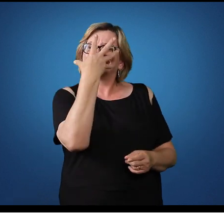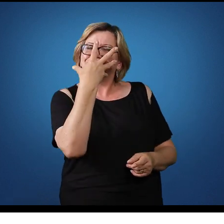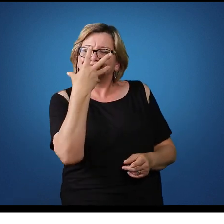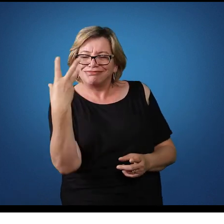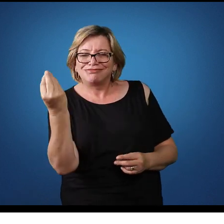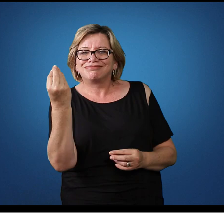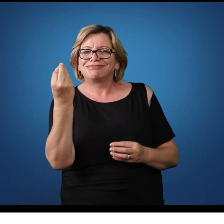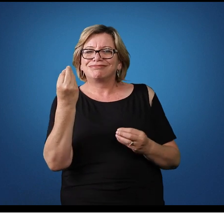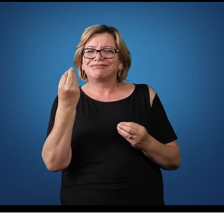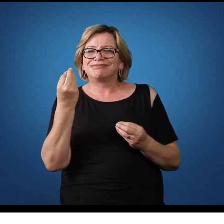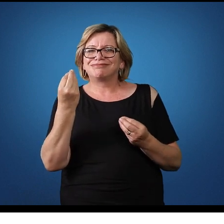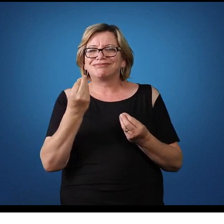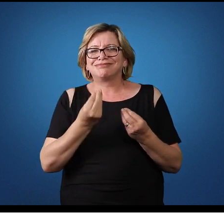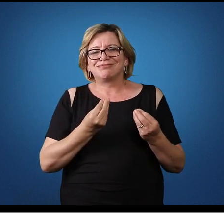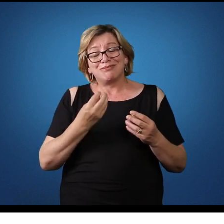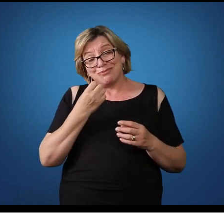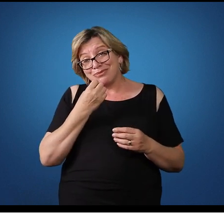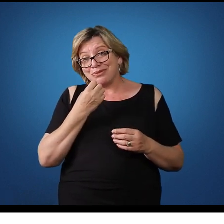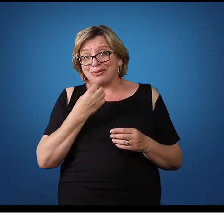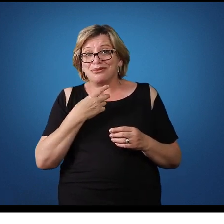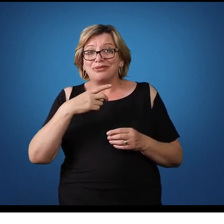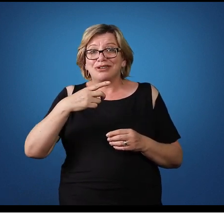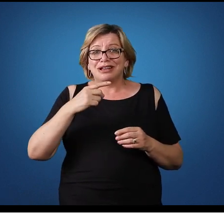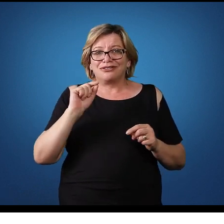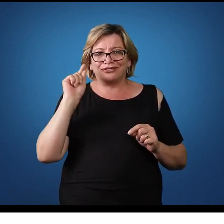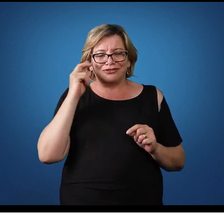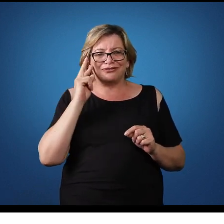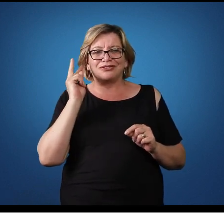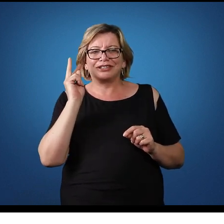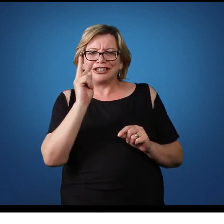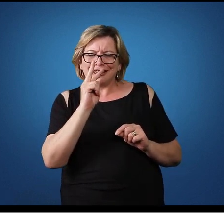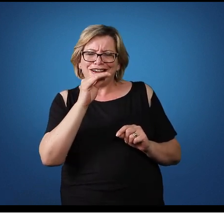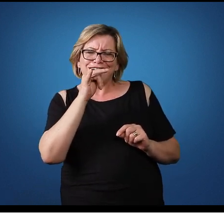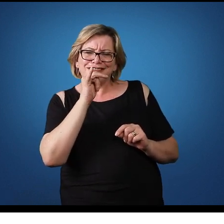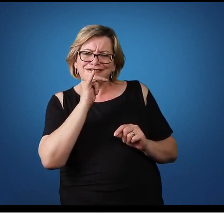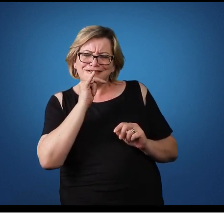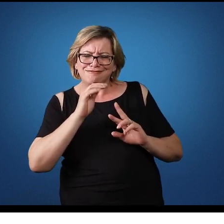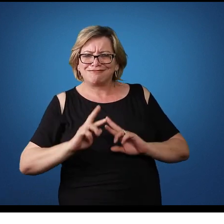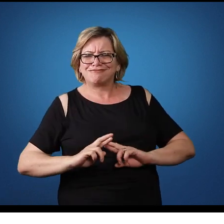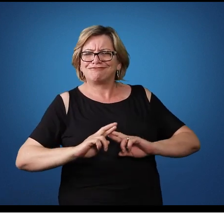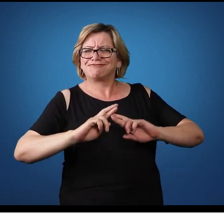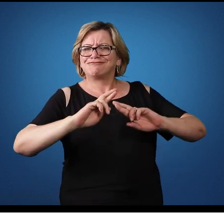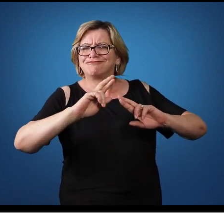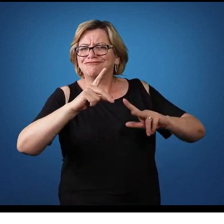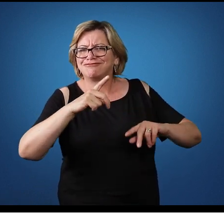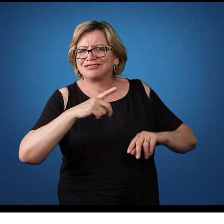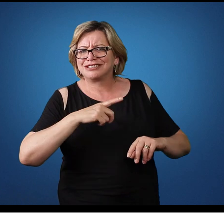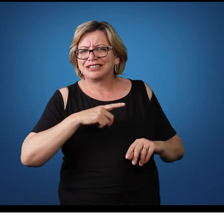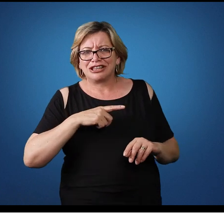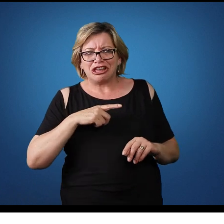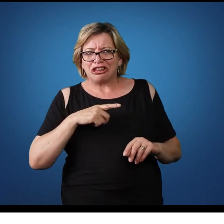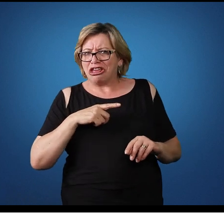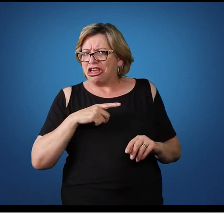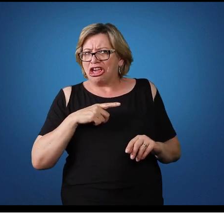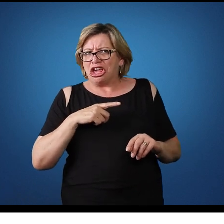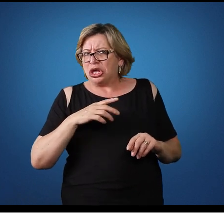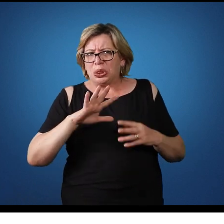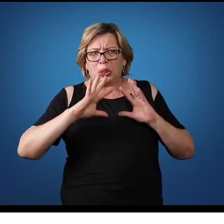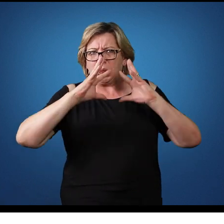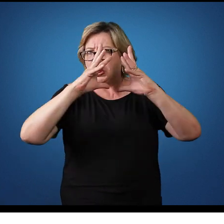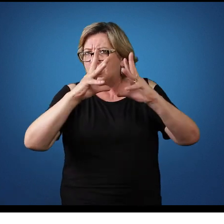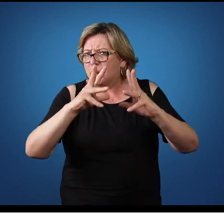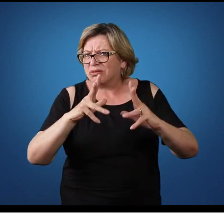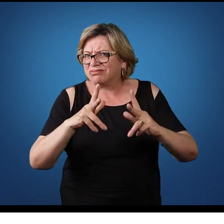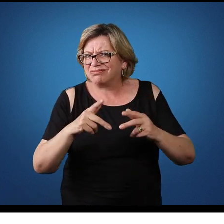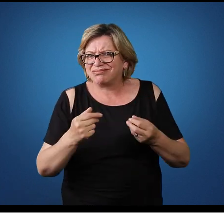uma obra de arte bela. Bom, nós temos aqui vários exemplos diferentes de obras de arte, e nem todos são